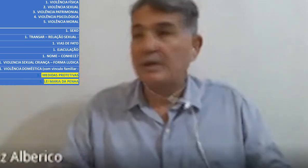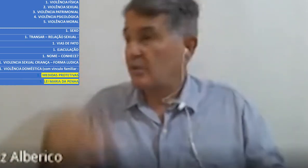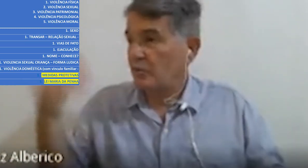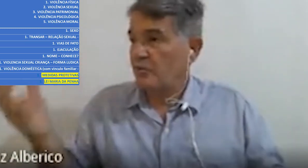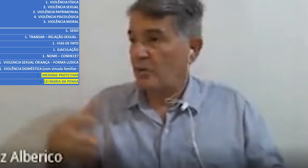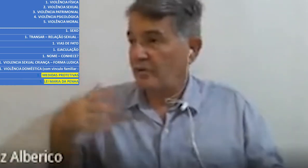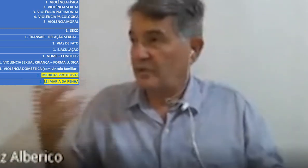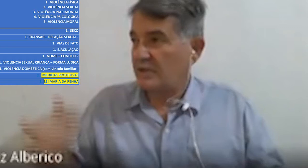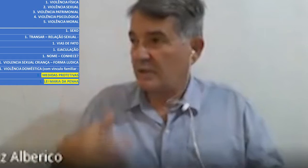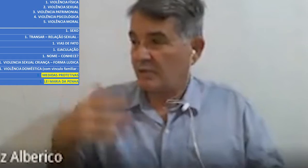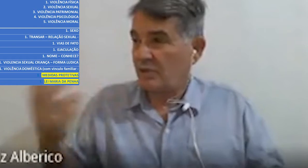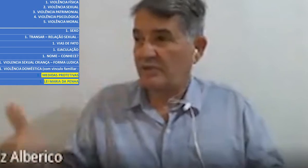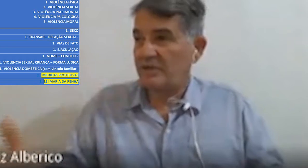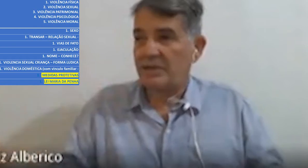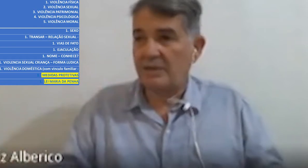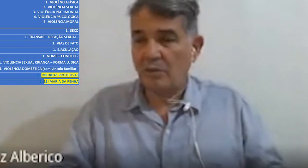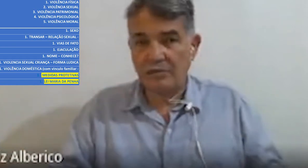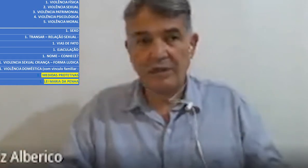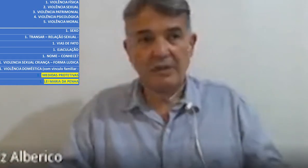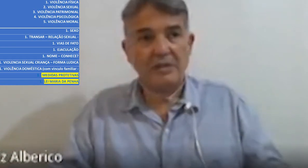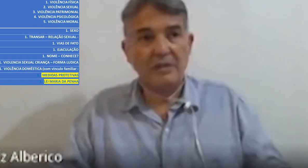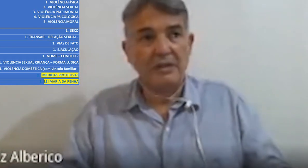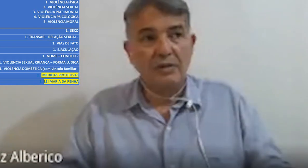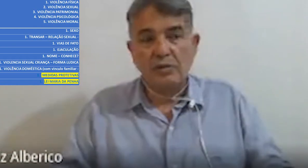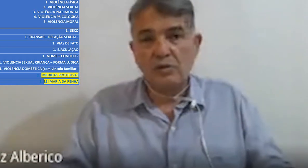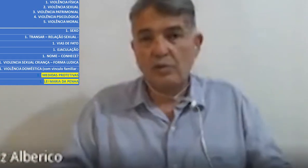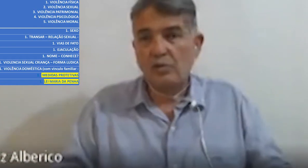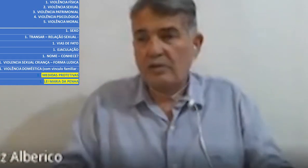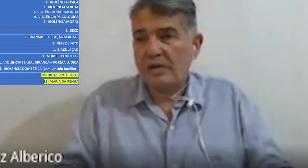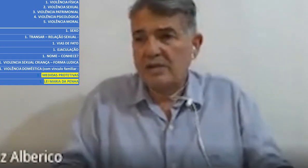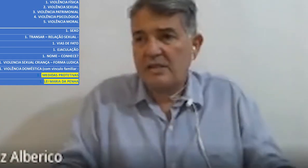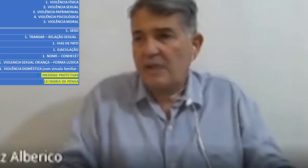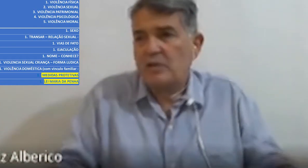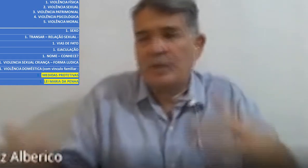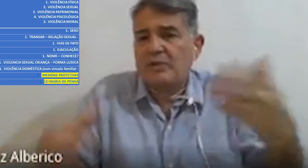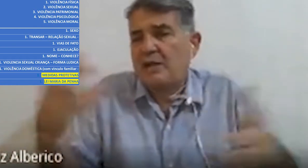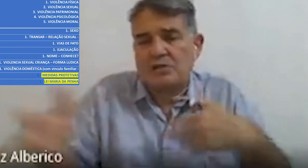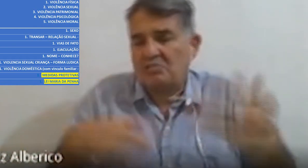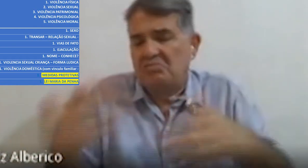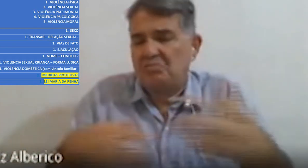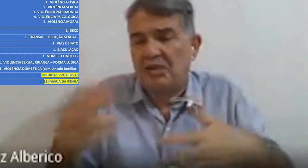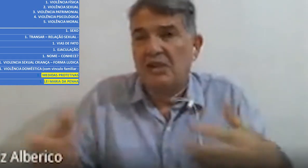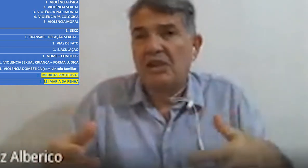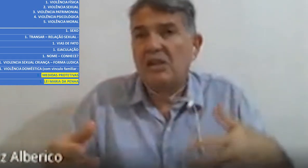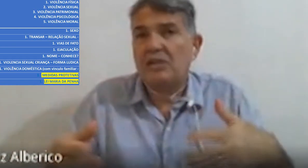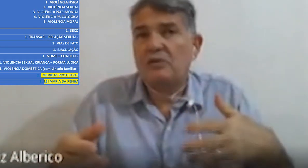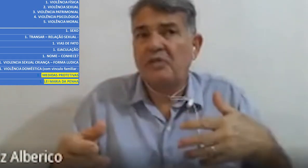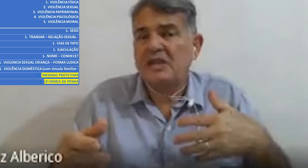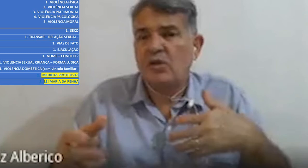assim como os jovens, os jovens ouvintes, os surdos fazem sexo pelo sexo. E tanto faz se é com